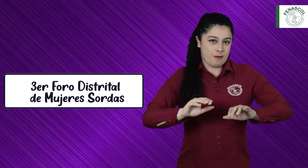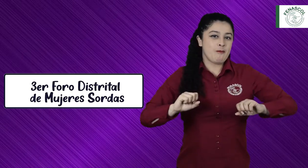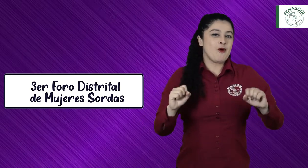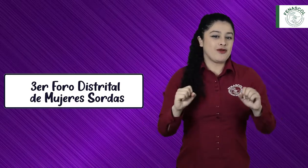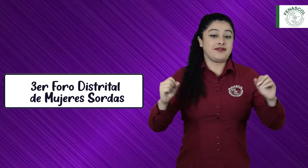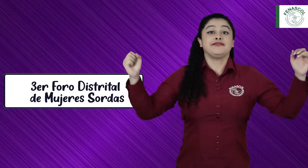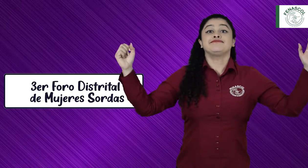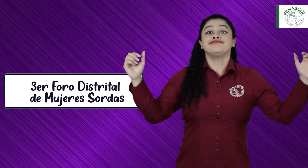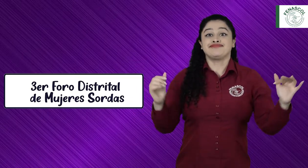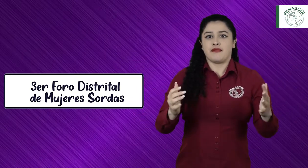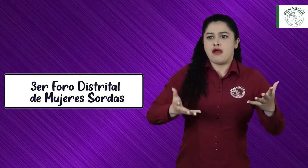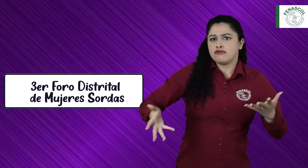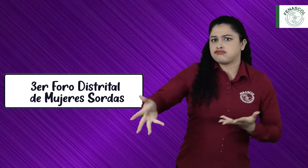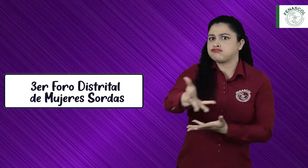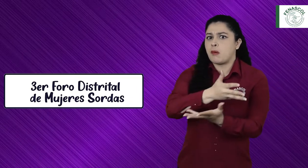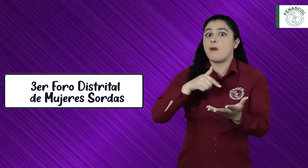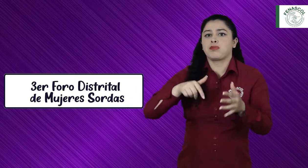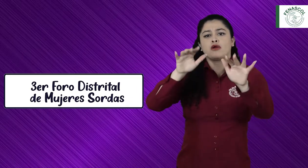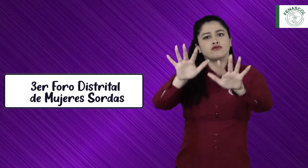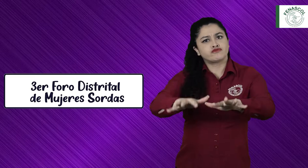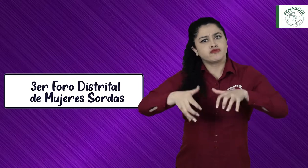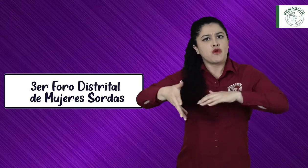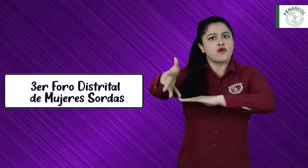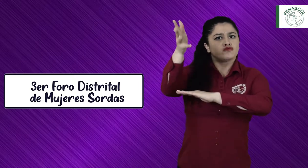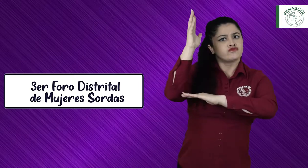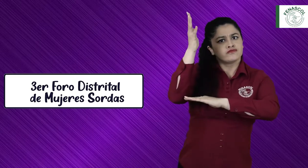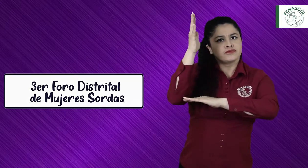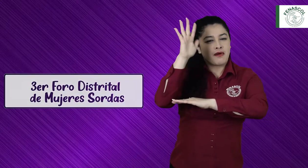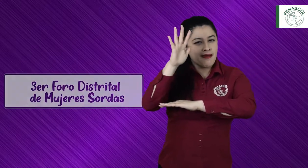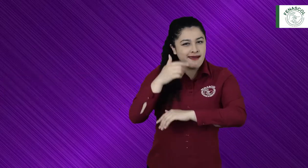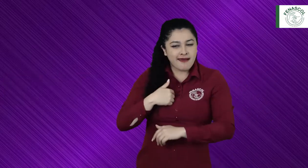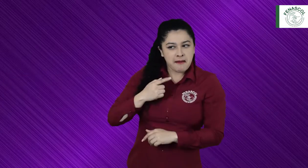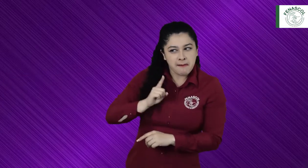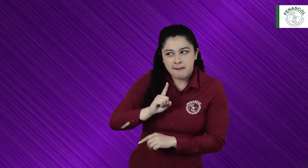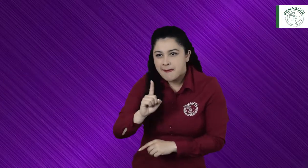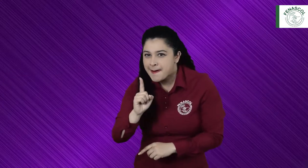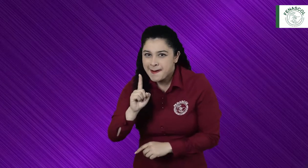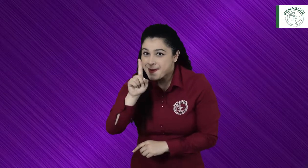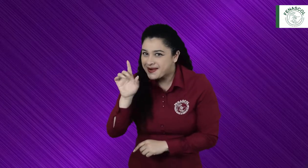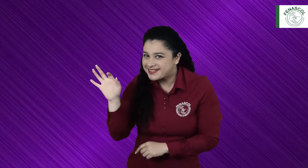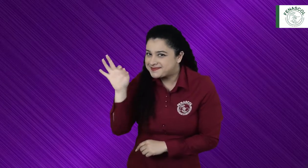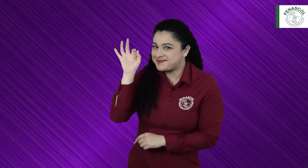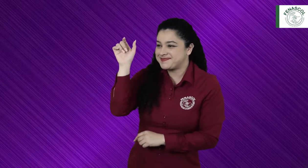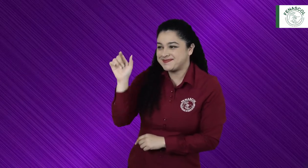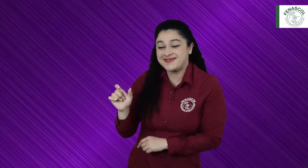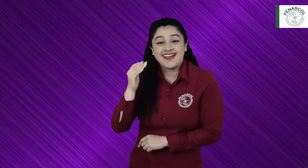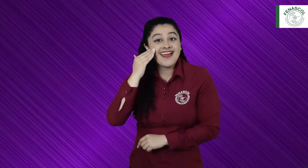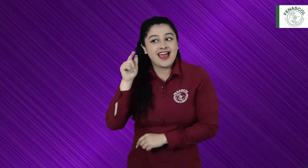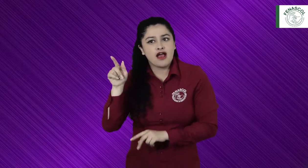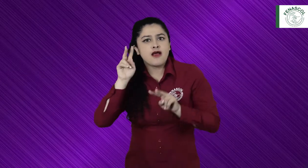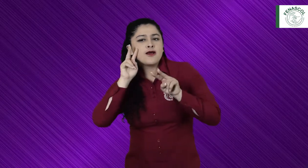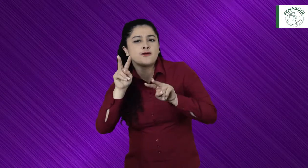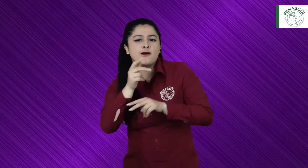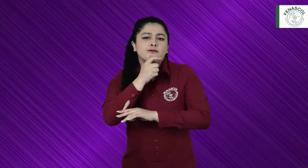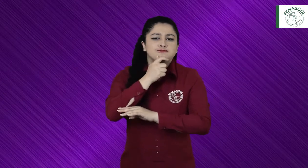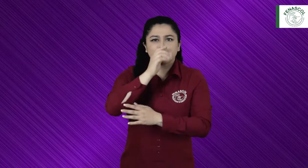en este espacio se socializaron diferentes temáticas y yo aproveché para entrevistar a una de sus asistentes